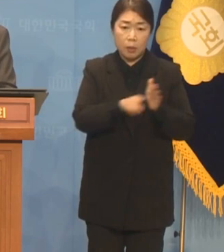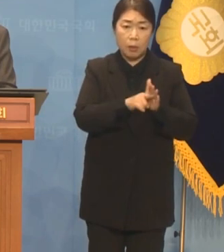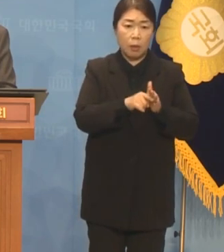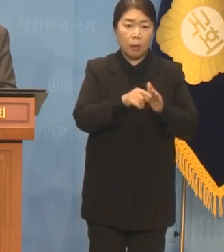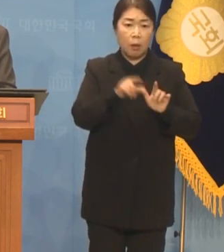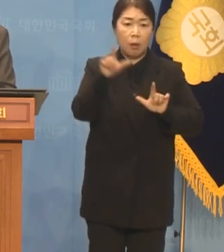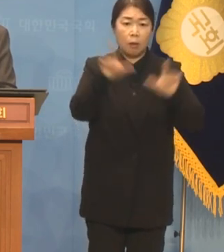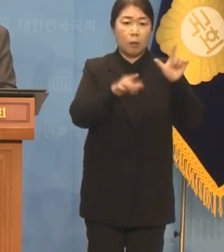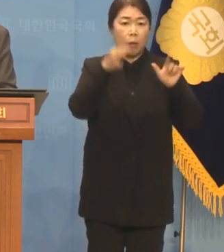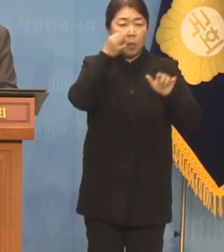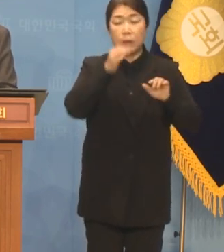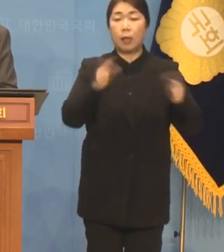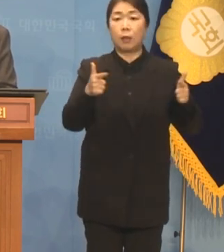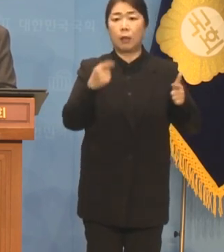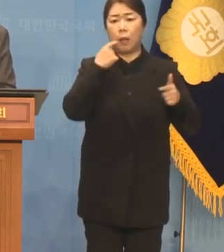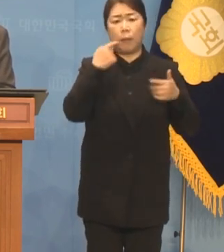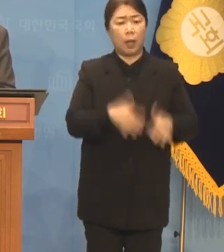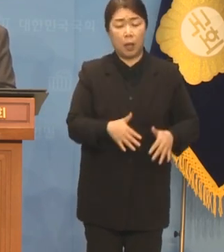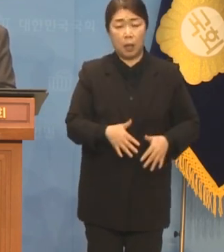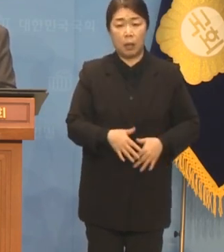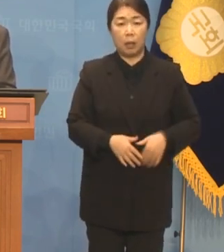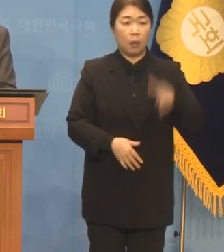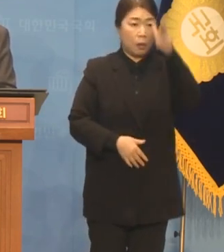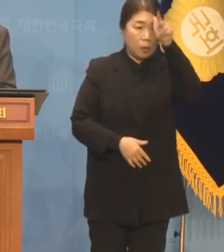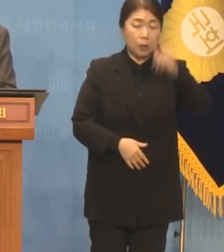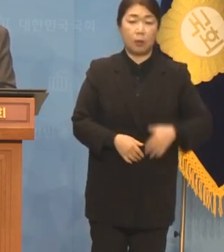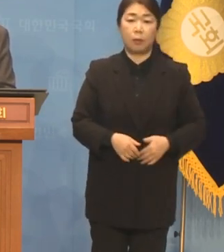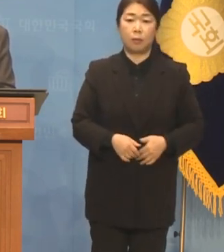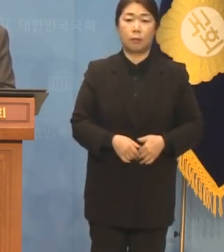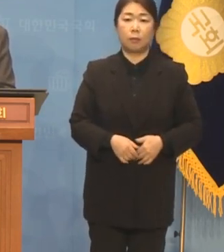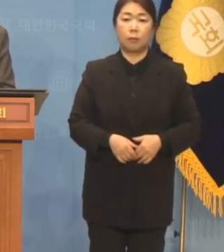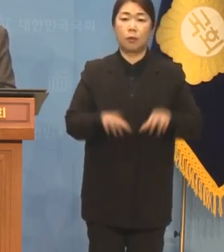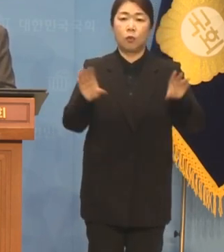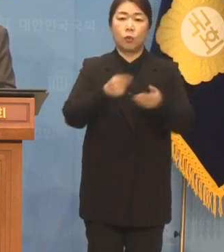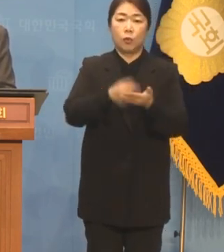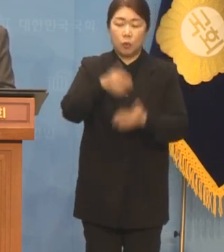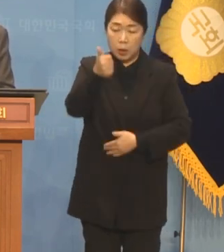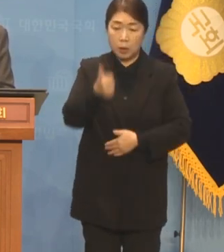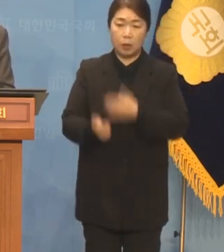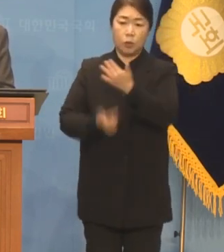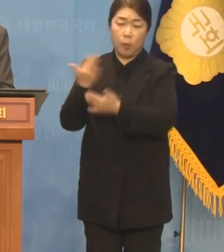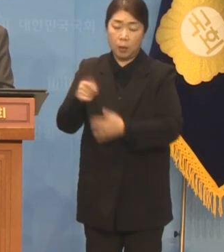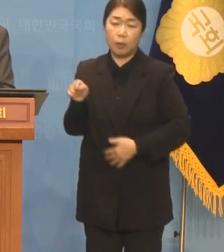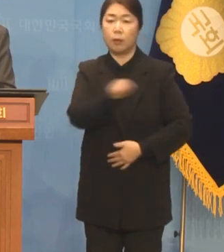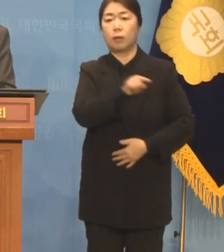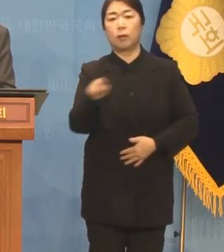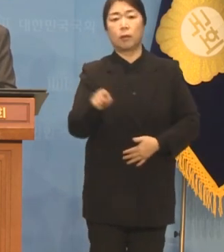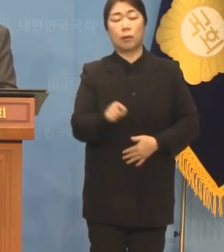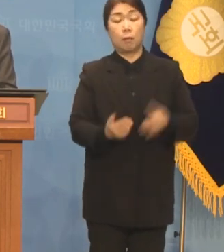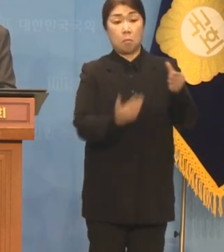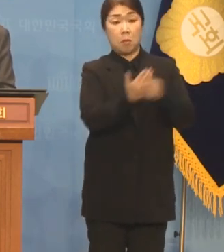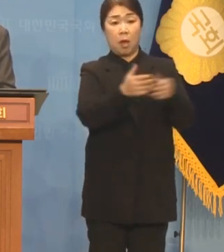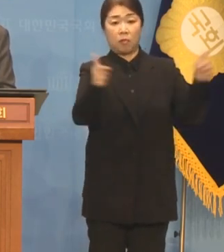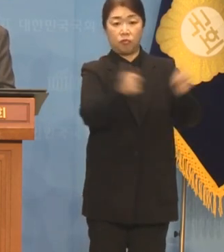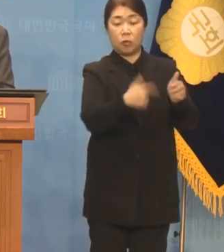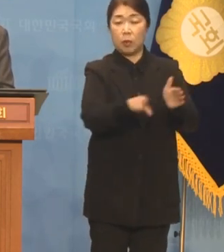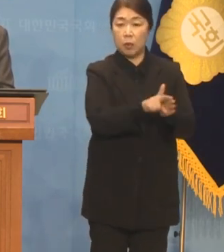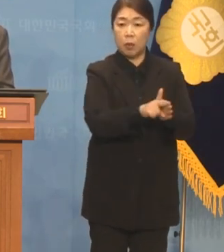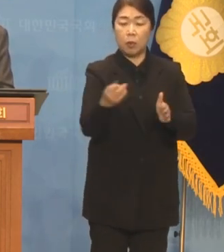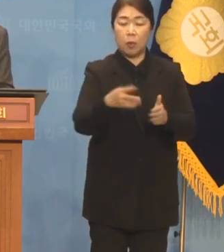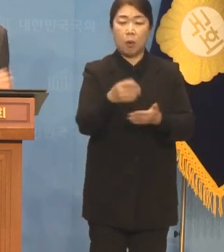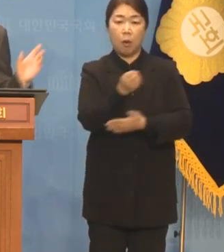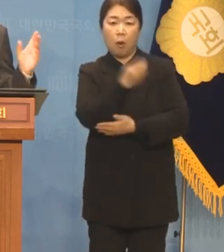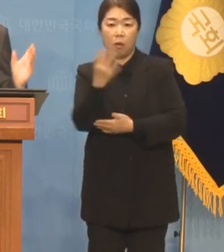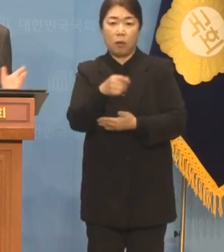경찰과 소방당국과 국무총리실이 이 사건의 파장을 줄이기 위해서 그리고 언론을